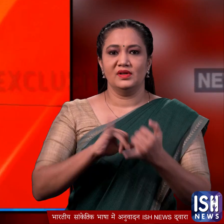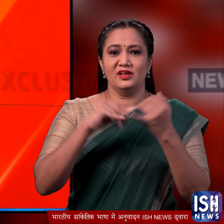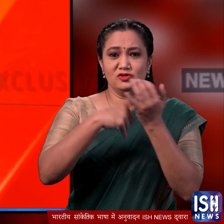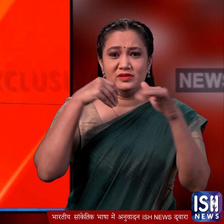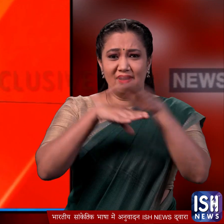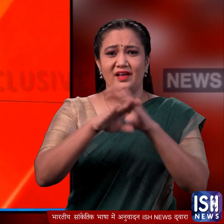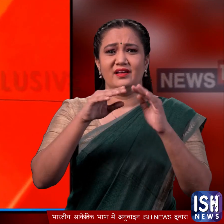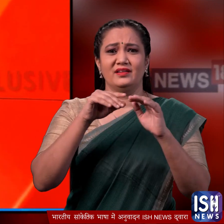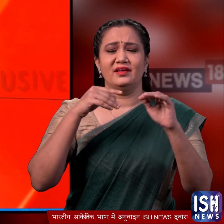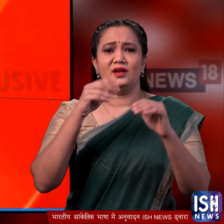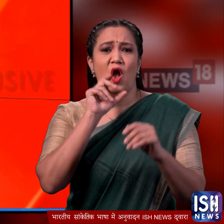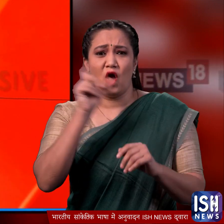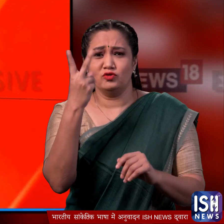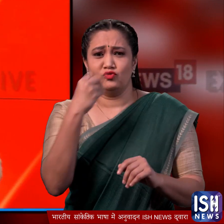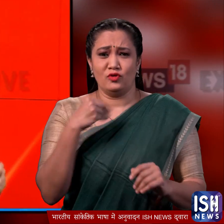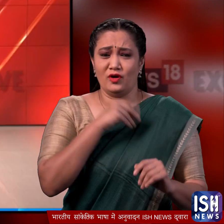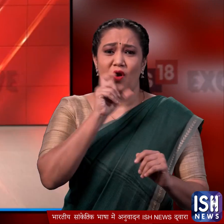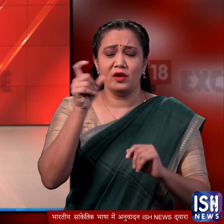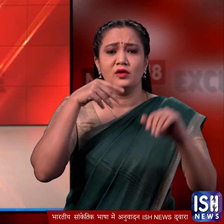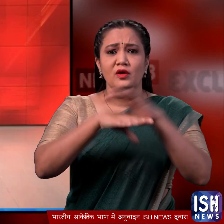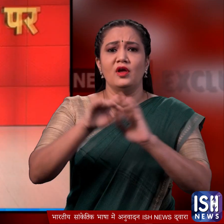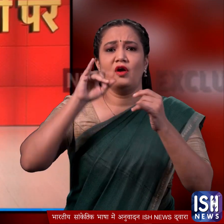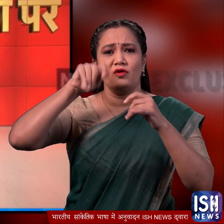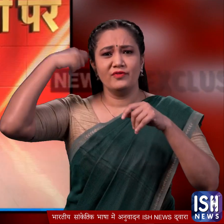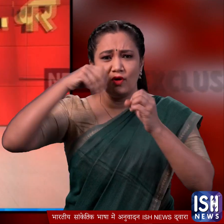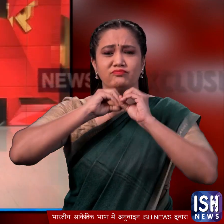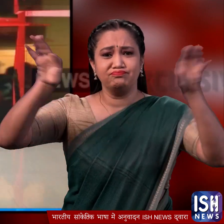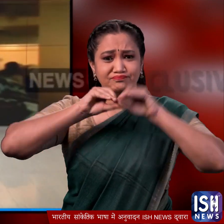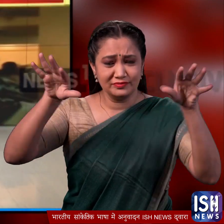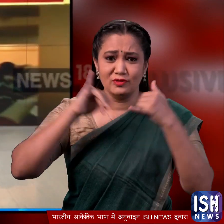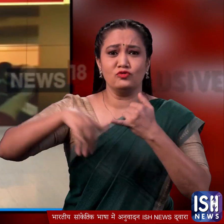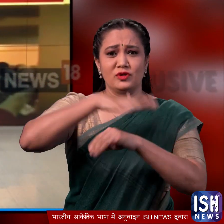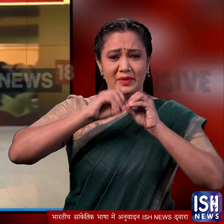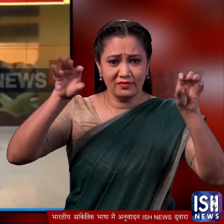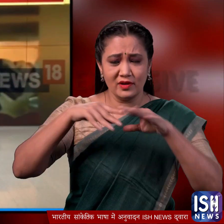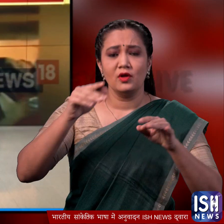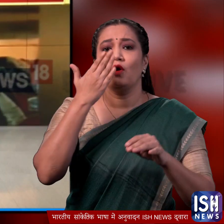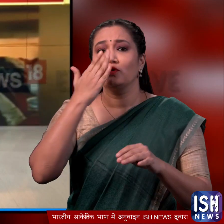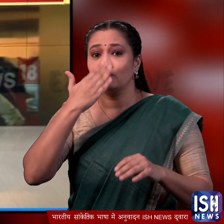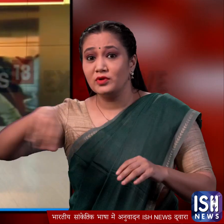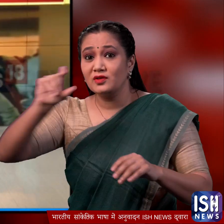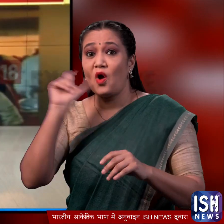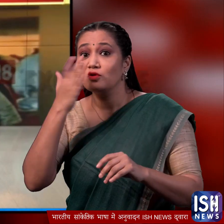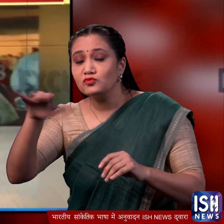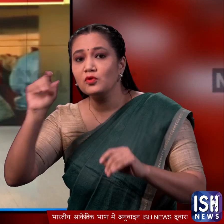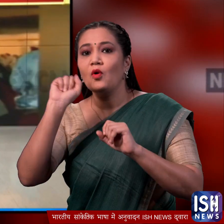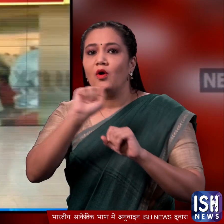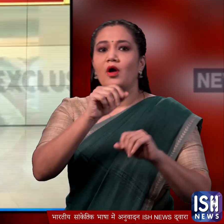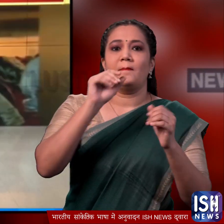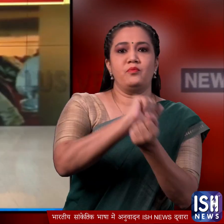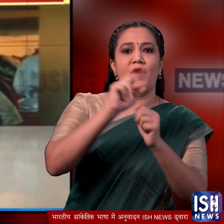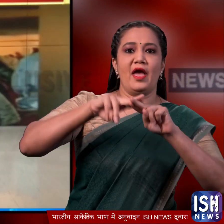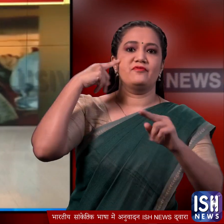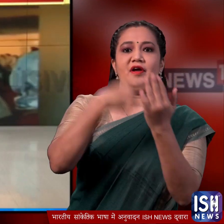श्रीनगर के 2 मेडिकल कॉलेजों के वीडियो इंटरनेट पर वायरल होने के बाद जम्मू कश्मीर पुलिस ने कॉलेज के छात्रों के खिलाफ एफआईआर दर्ज कर ली, लेकिन